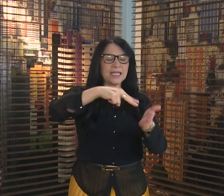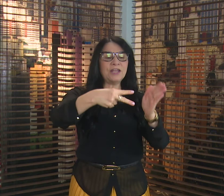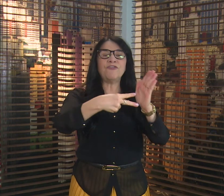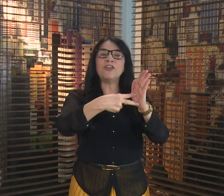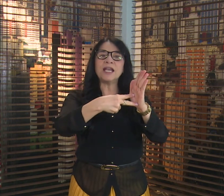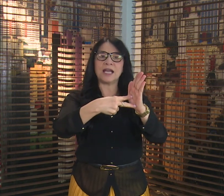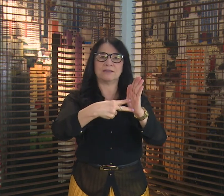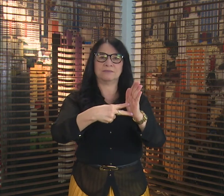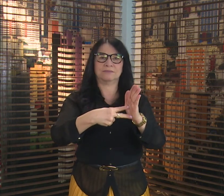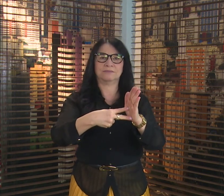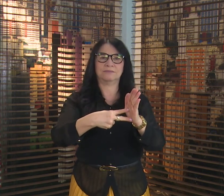Significa